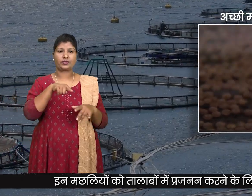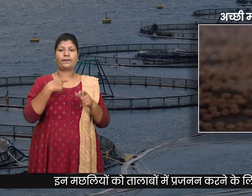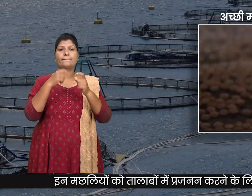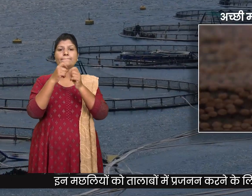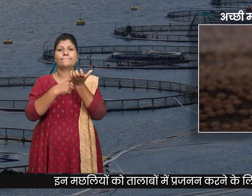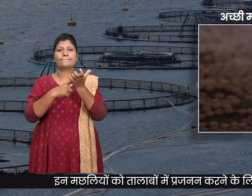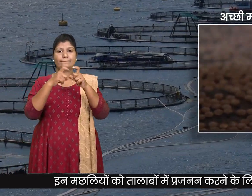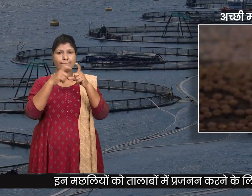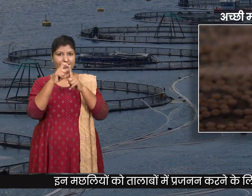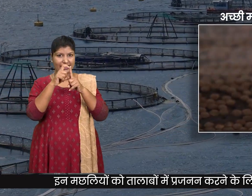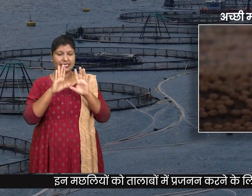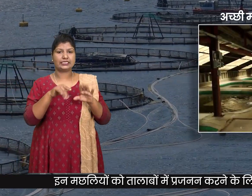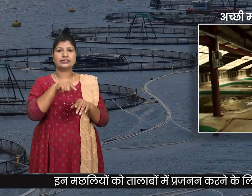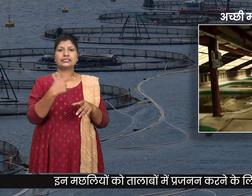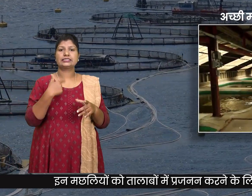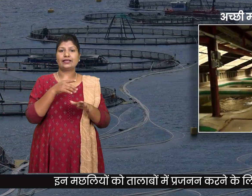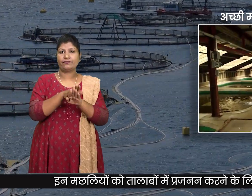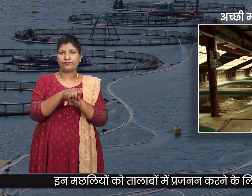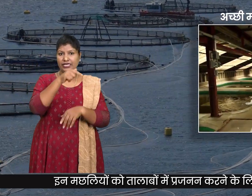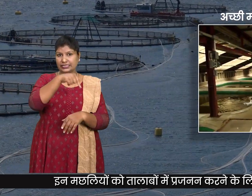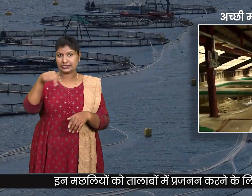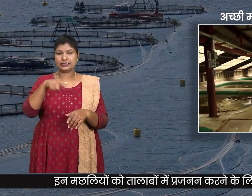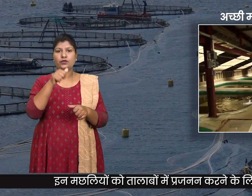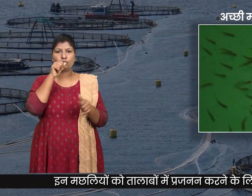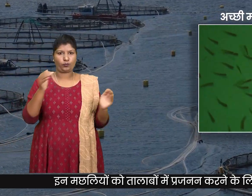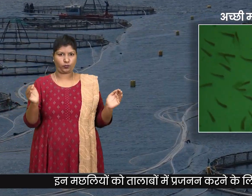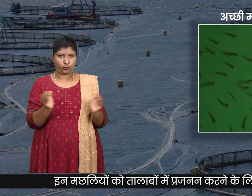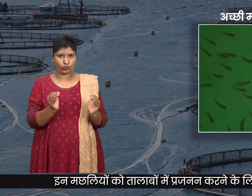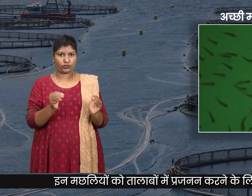मछलियों को तालाबों में प्रजनन करने के लिए काम किया है।